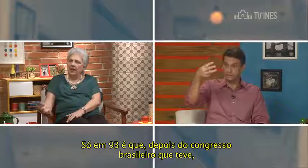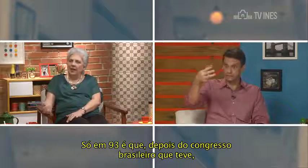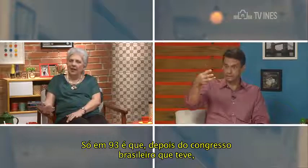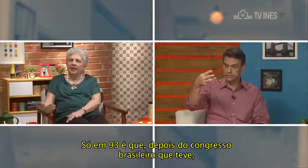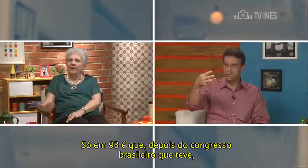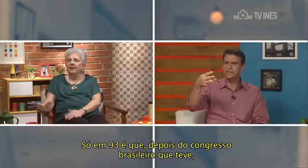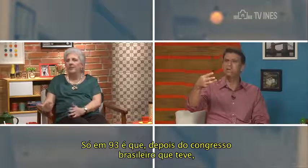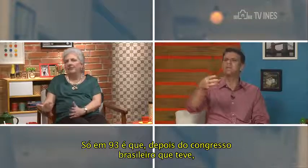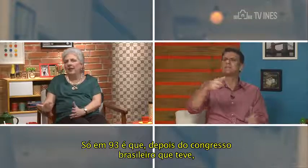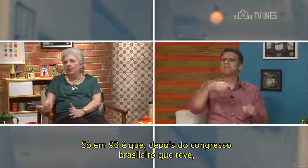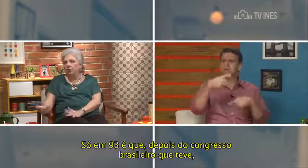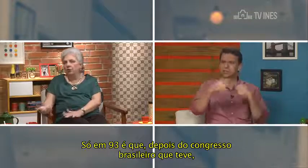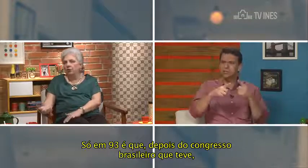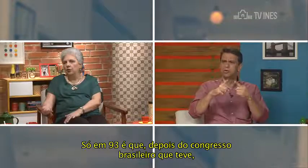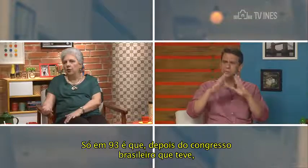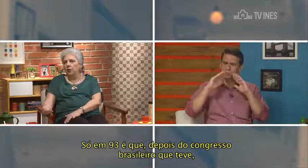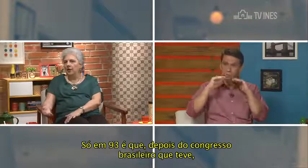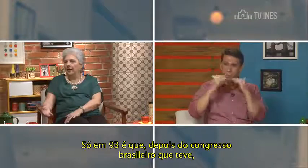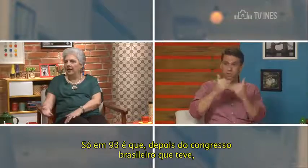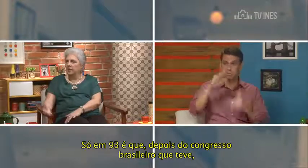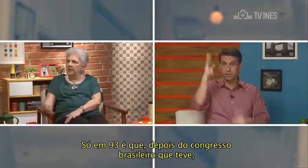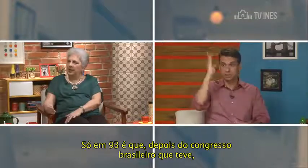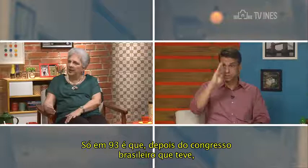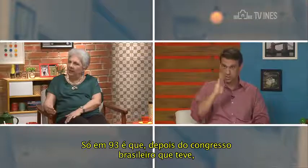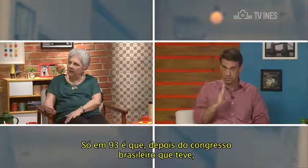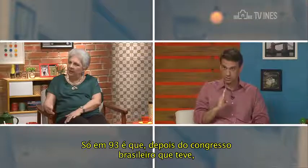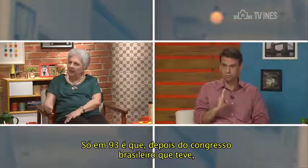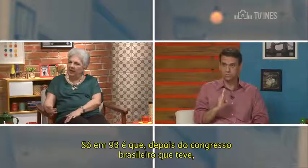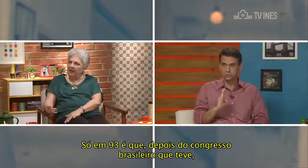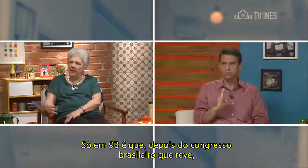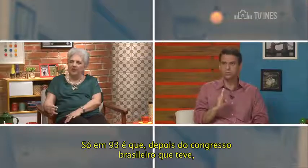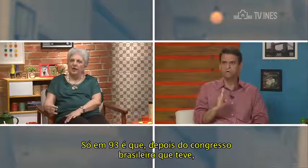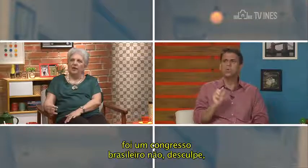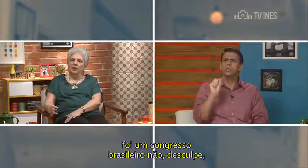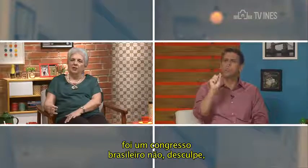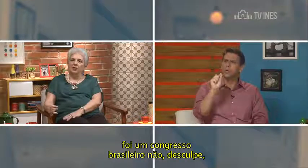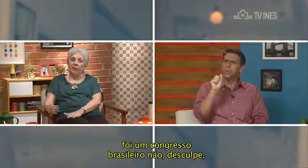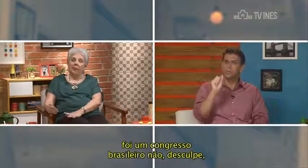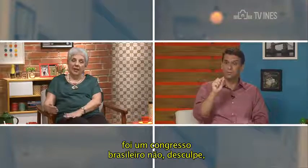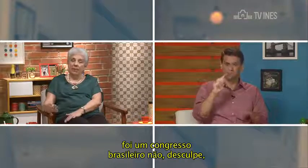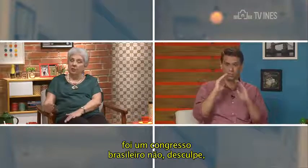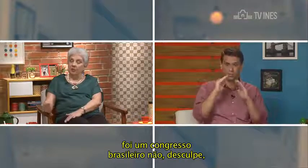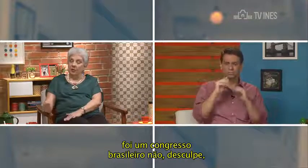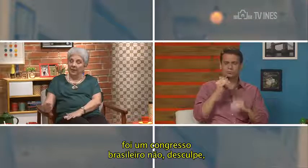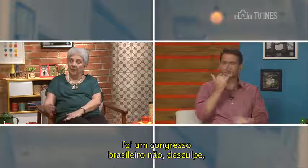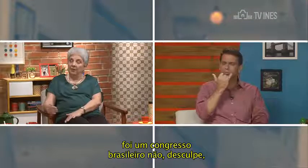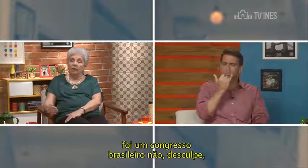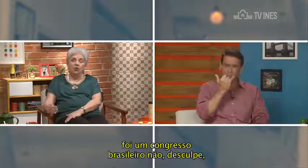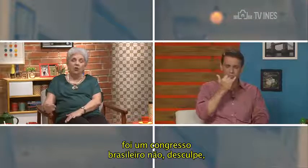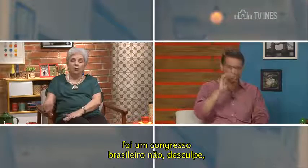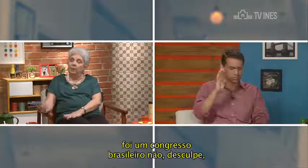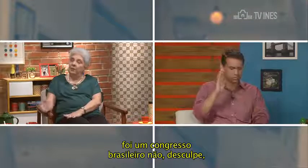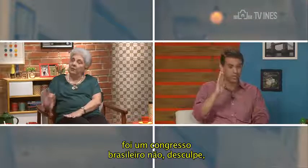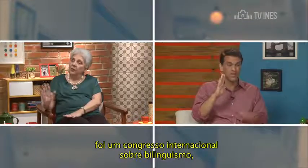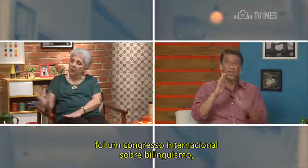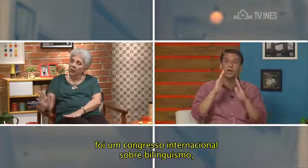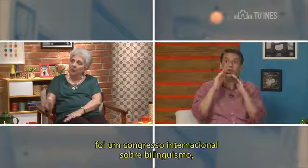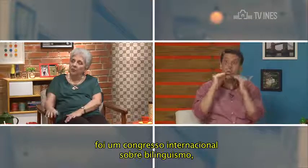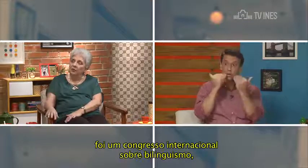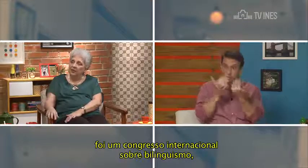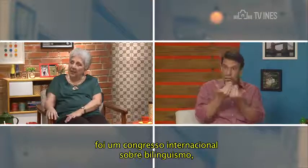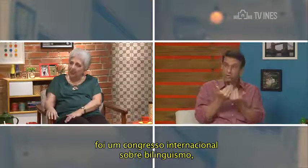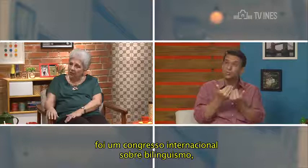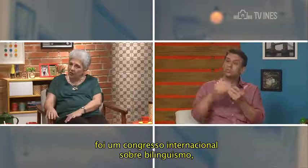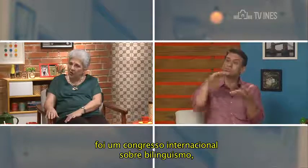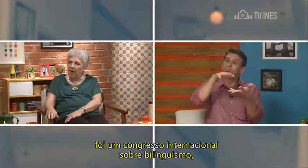É que Depois do Congresso Brasileiro Que teve Foi um Congresso Brasileiro Não, desculpa Foi um